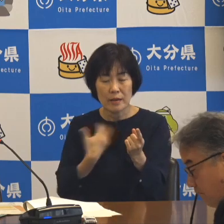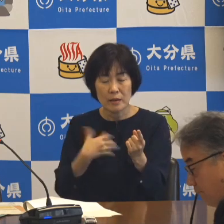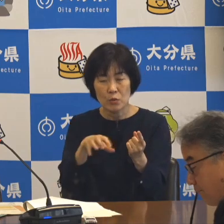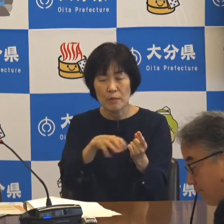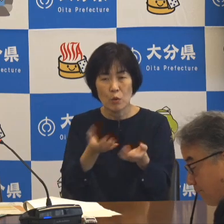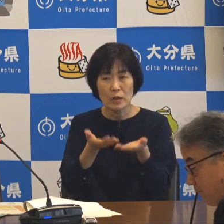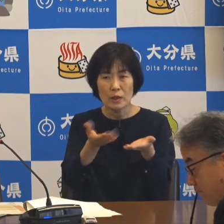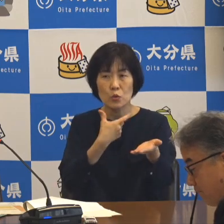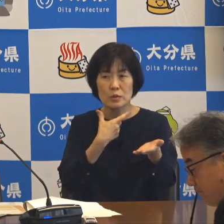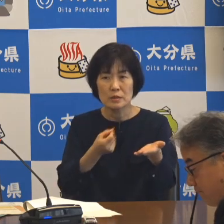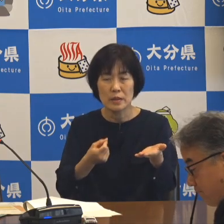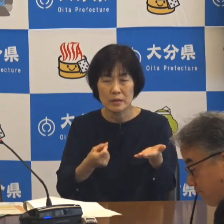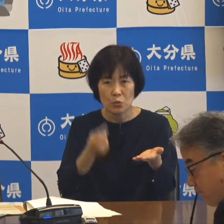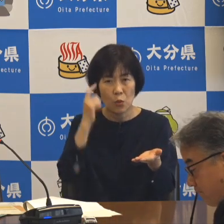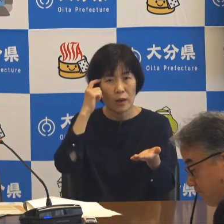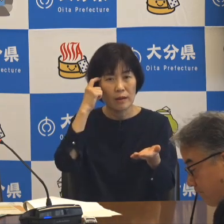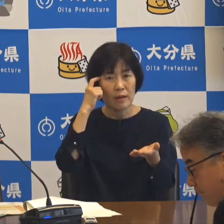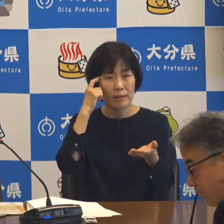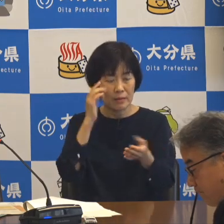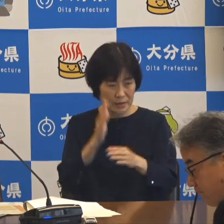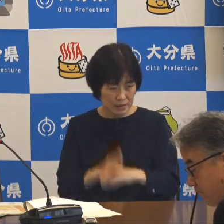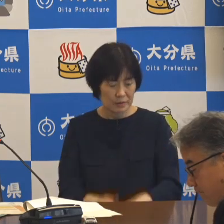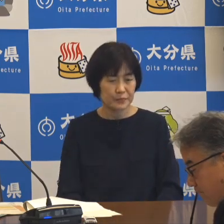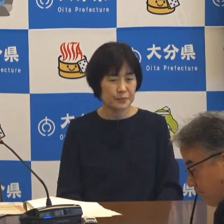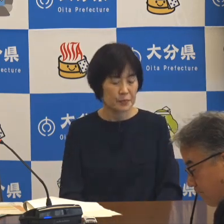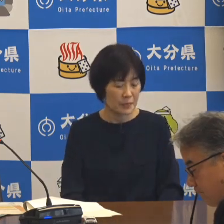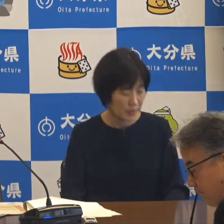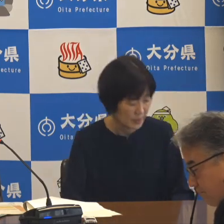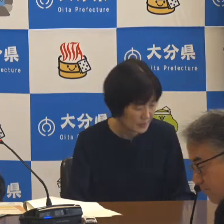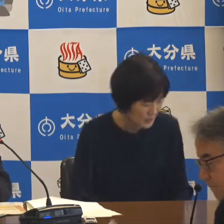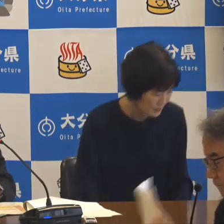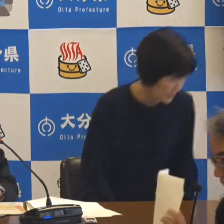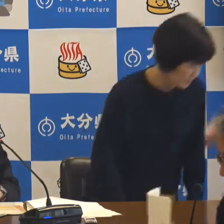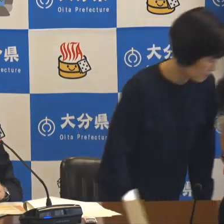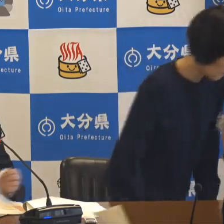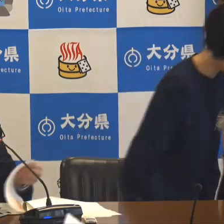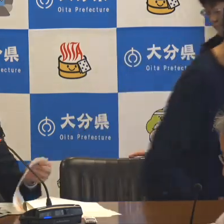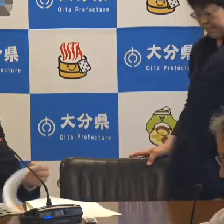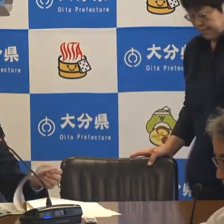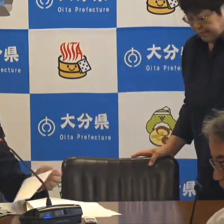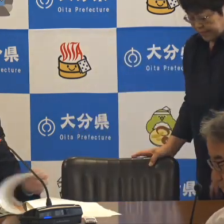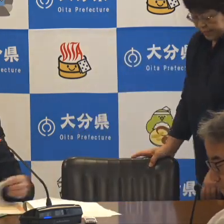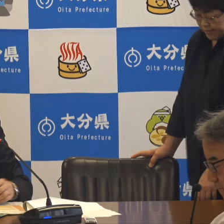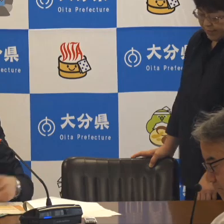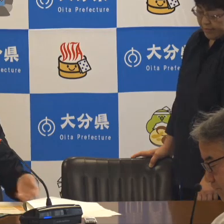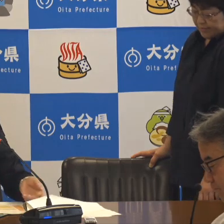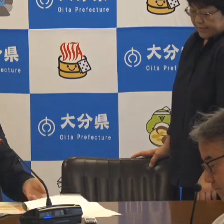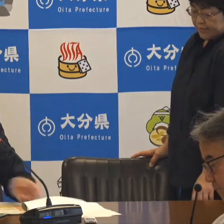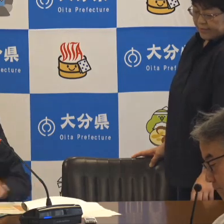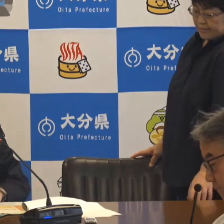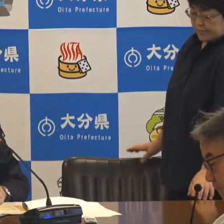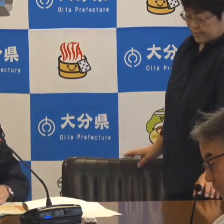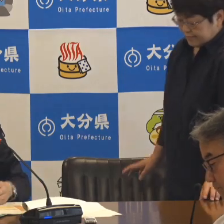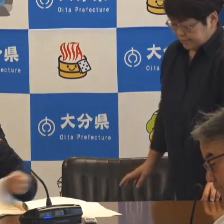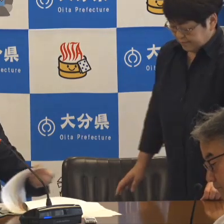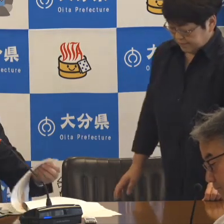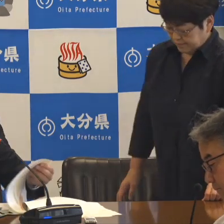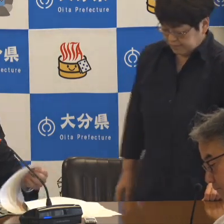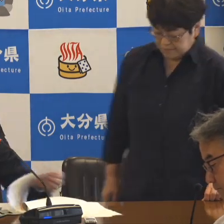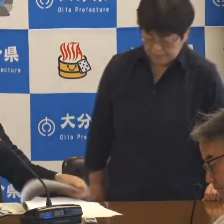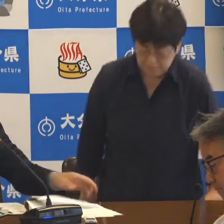に考えております。はい、これが4点目ですね。そして最後がですね、